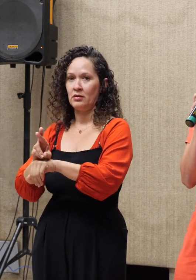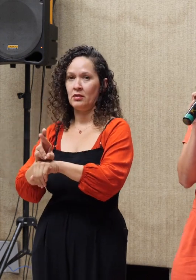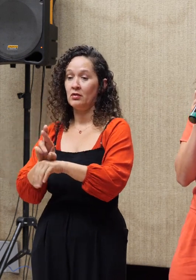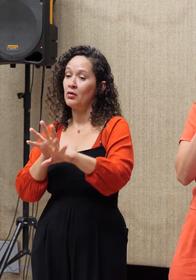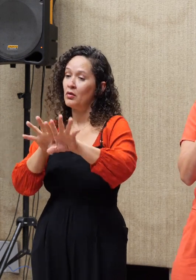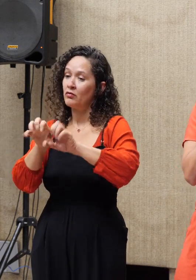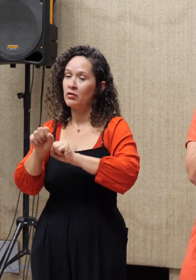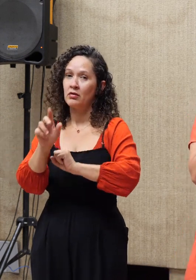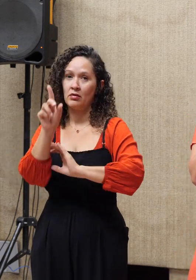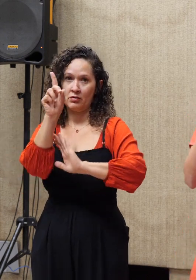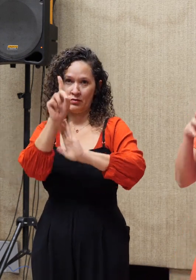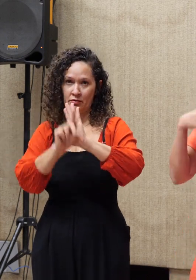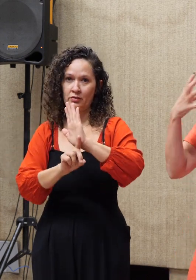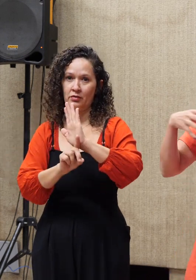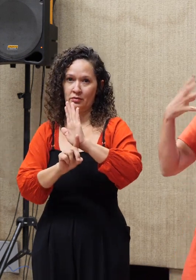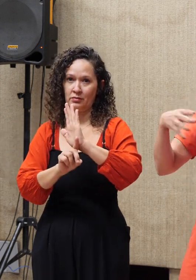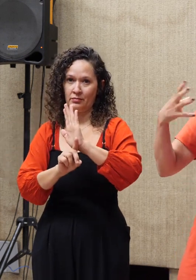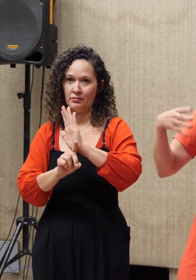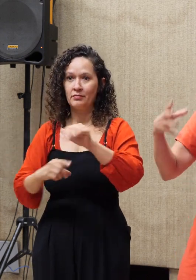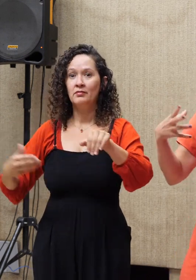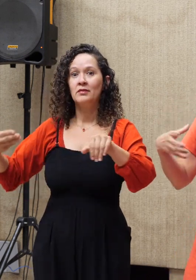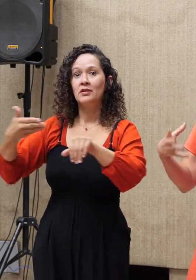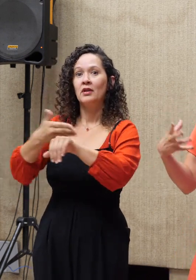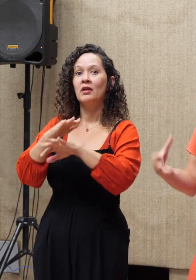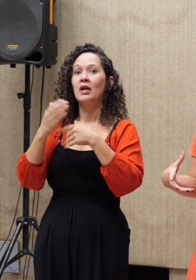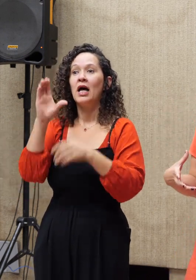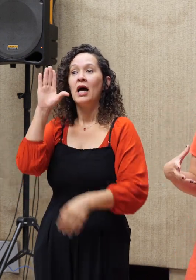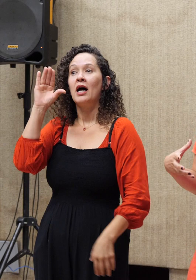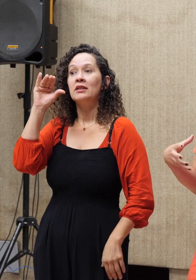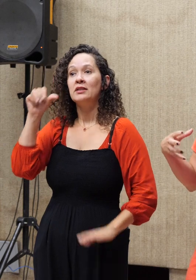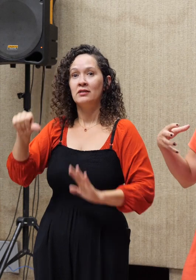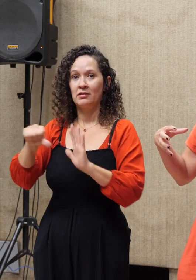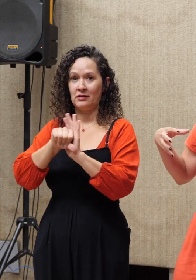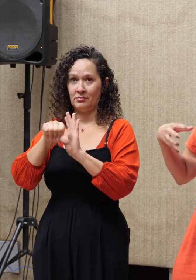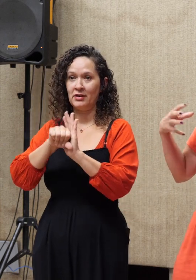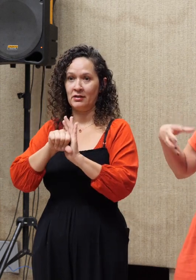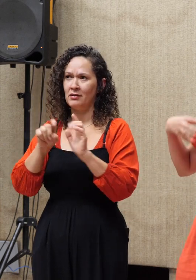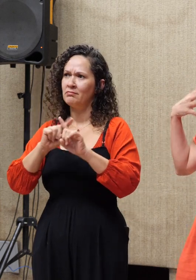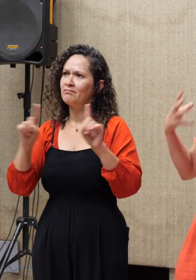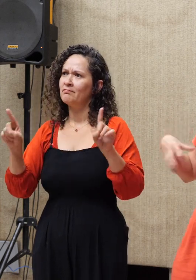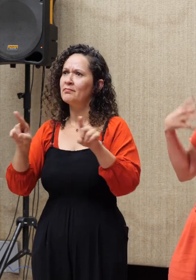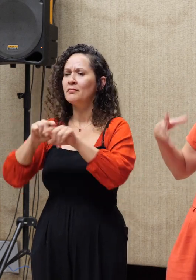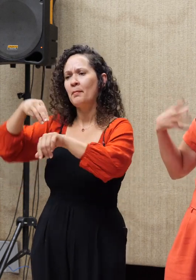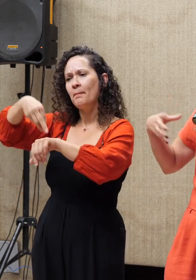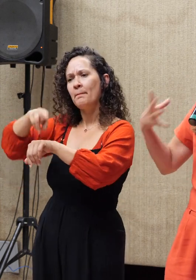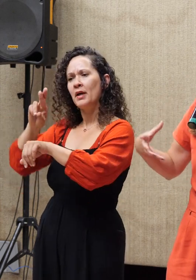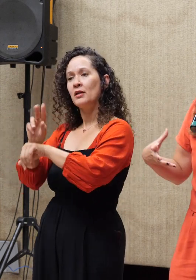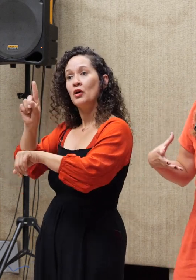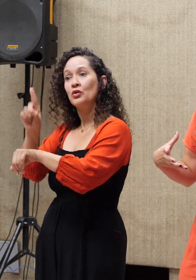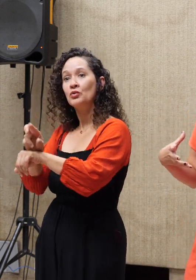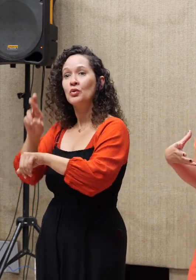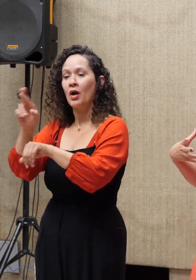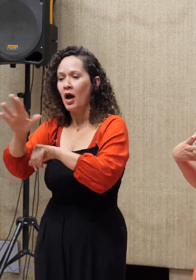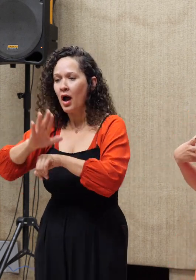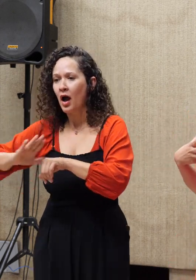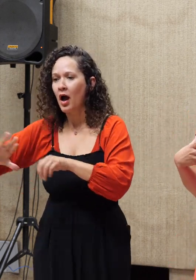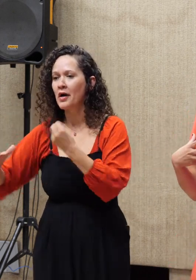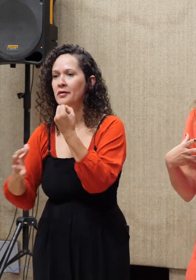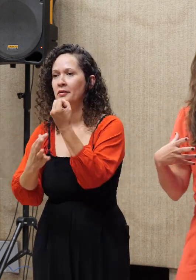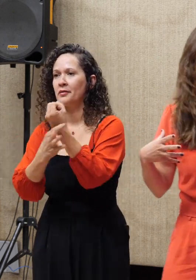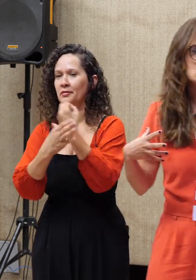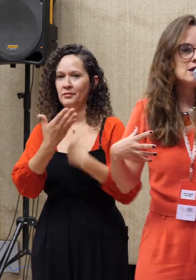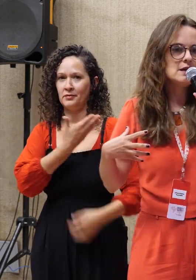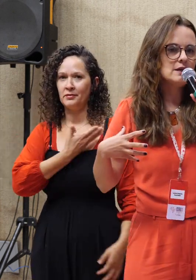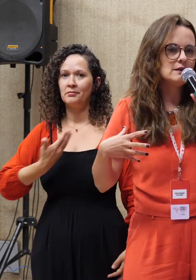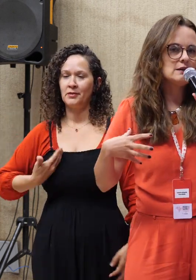Sou formada em Direito, né, acabei entrando nessa questão das ciências criminais. Mas eu fiz mestrado e doutorado na área de segurança